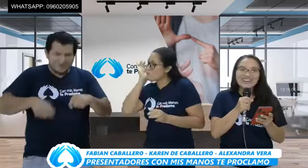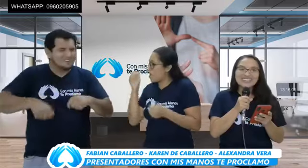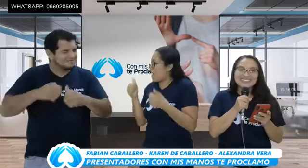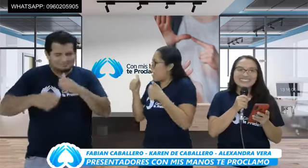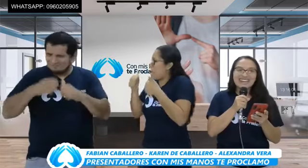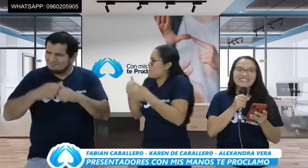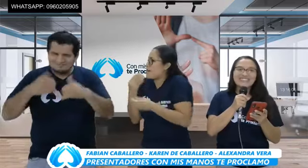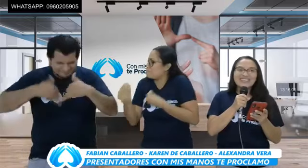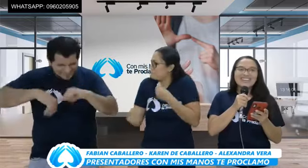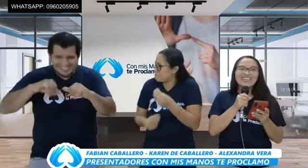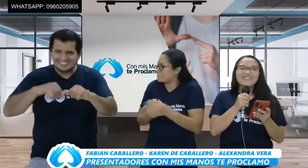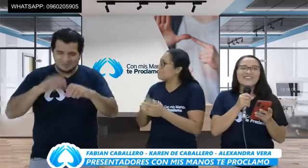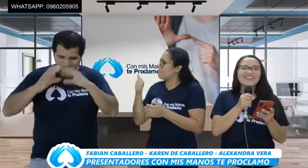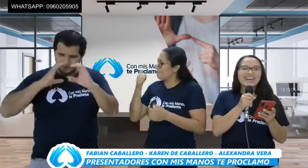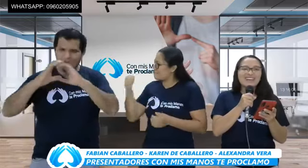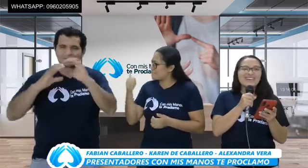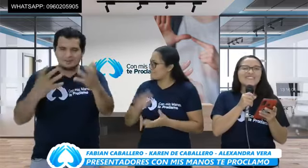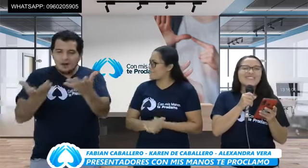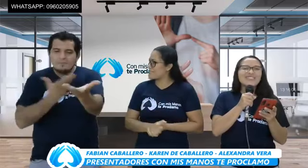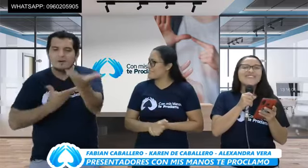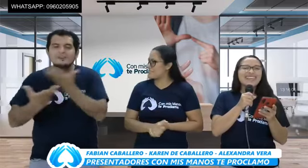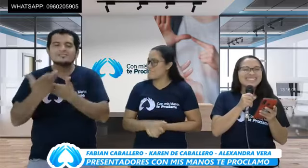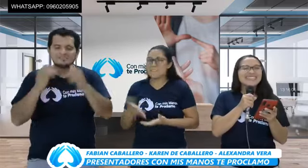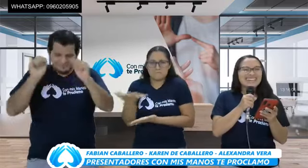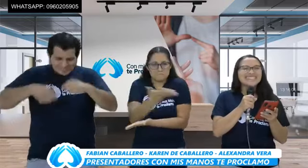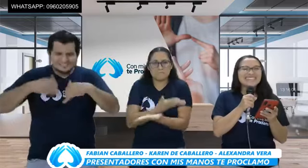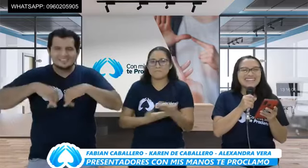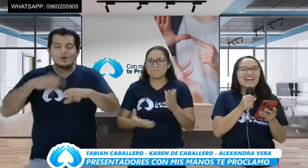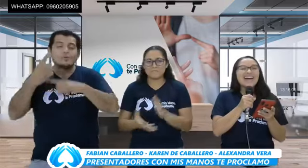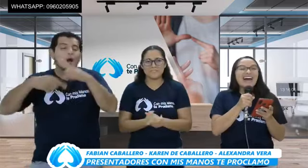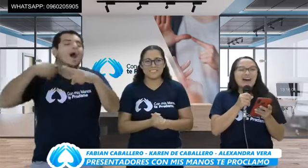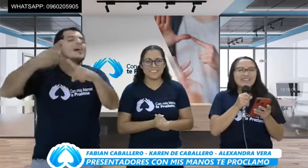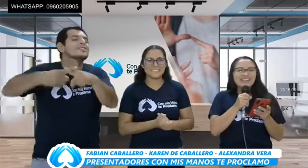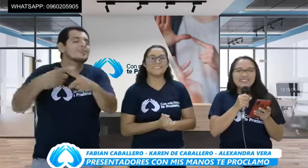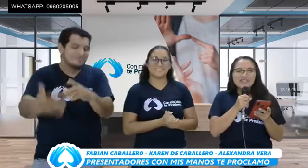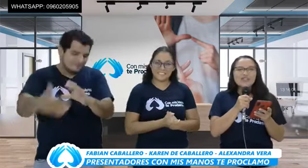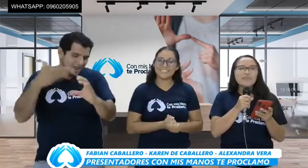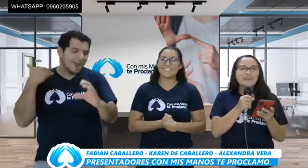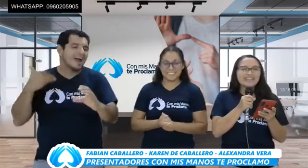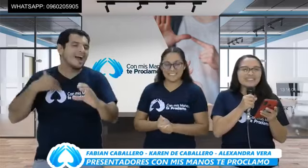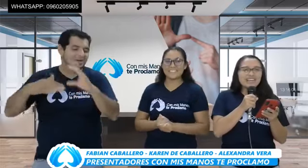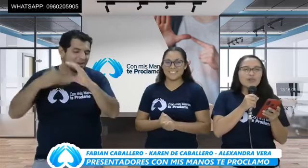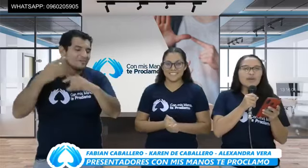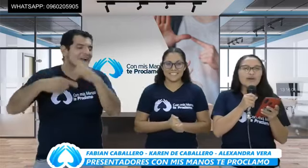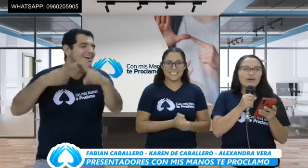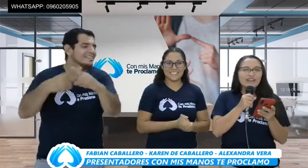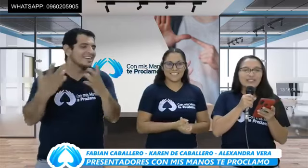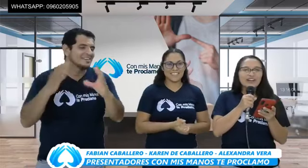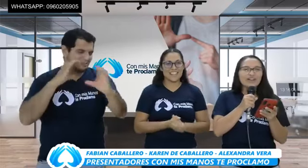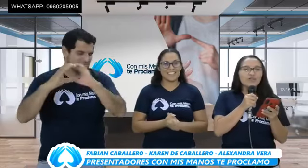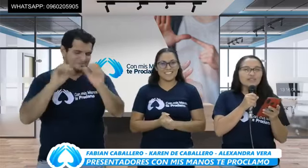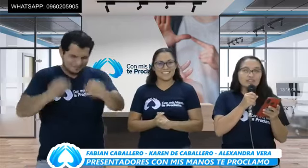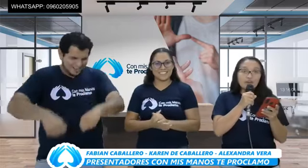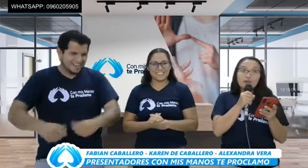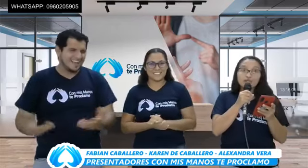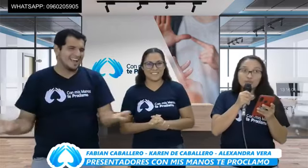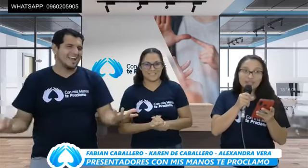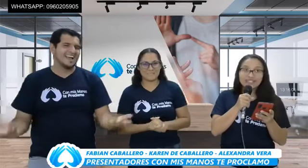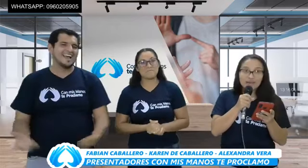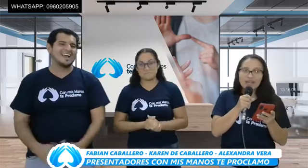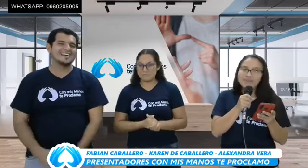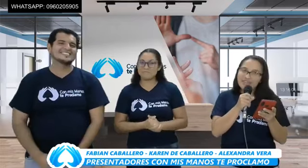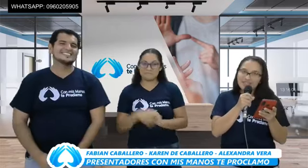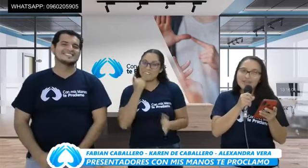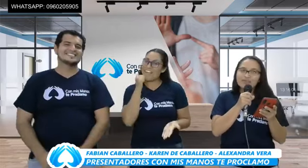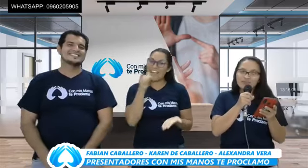los coros que se están viendo en el programa. Muy bien, siga, siga aprendiendo, compartiendo, mejorando la comunicación. Pero si